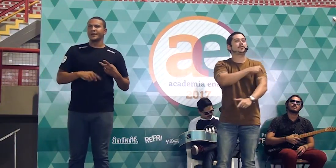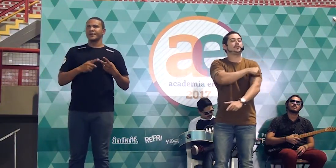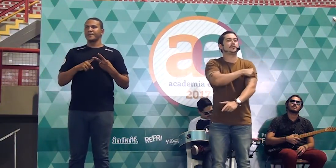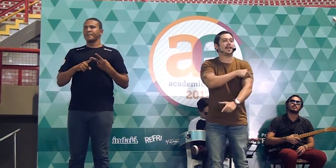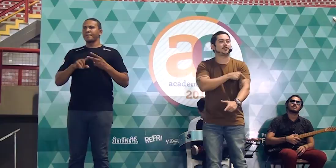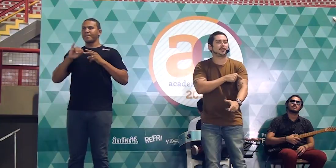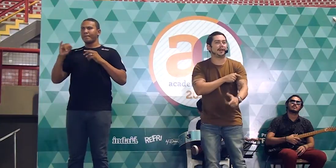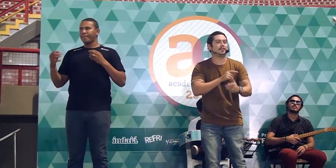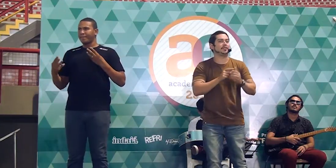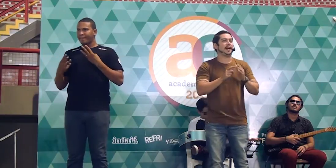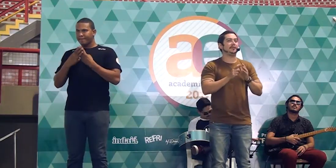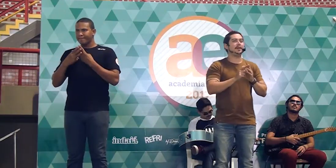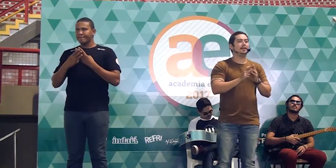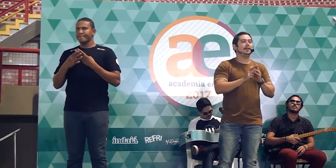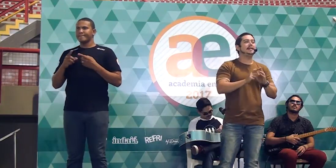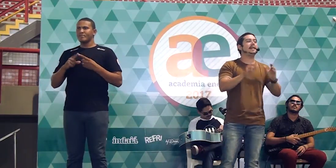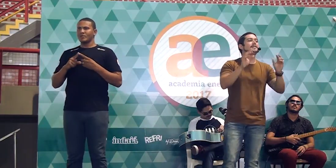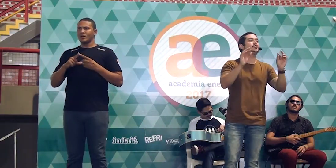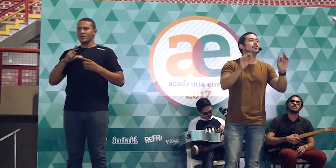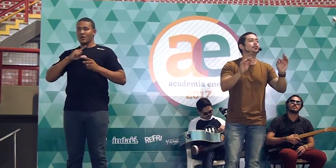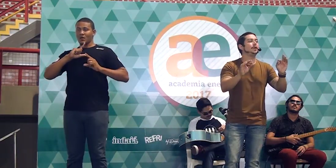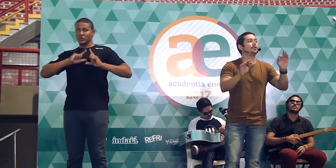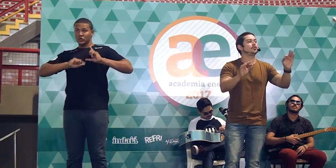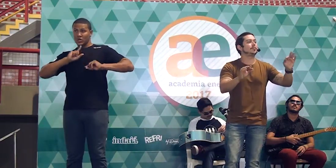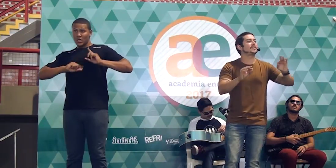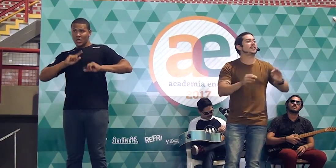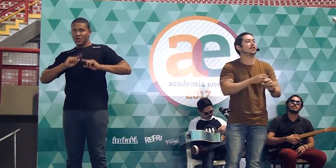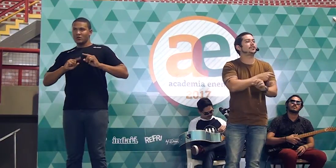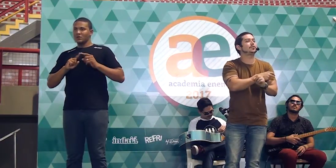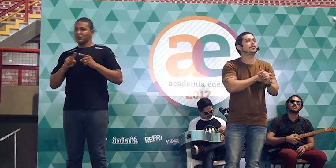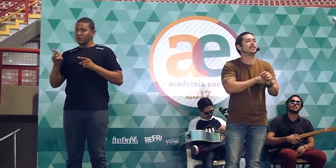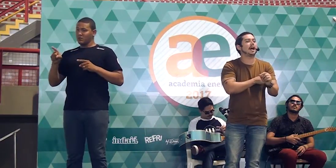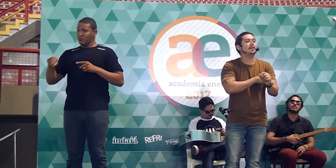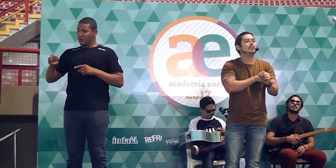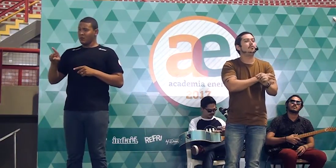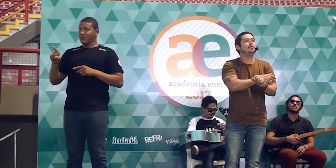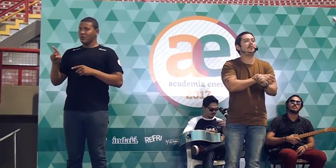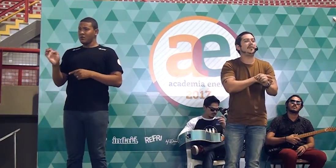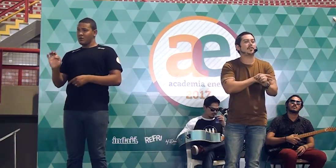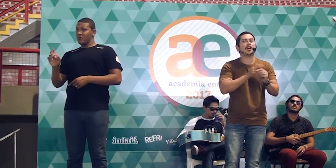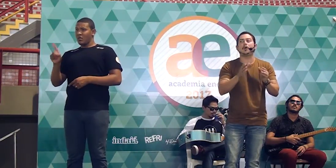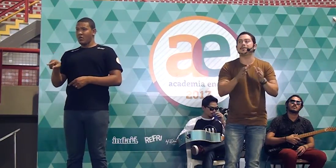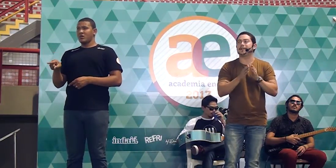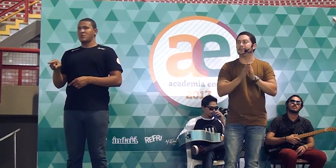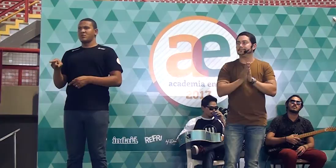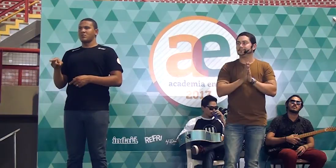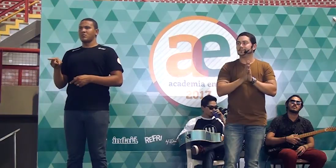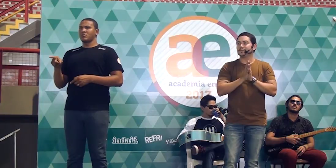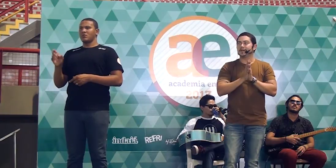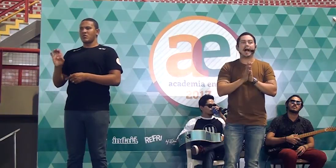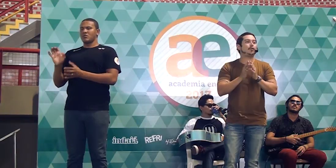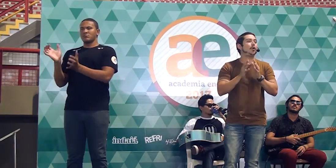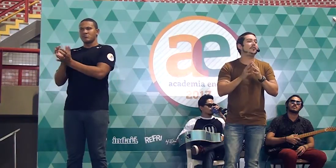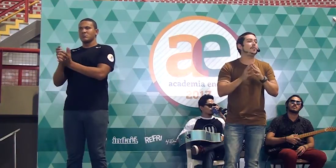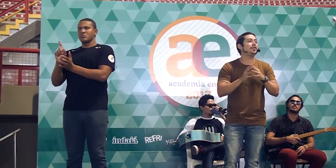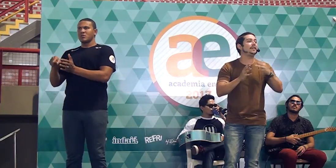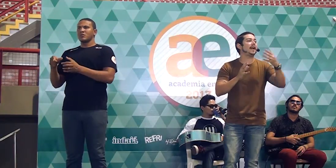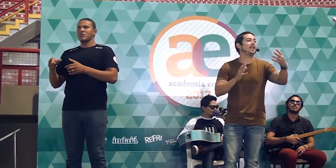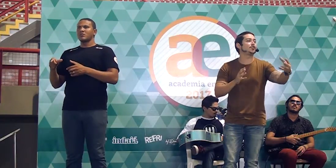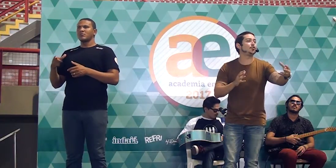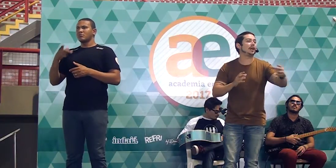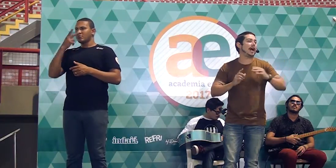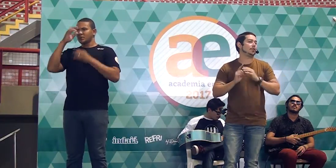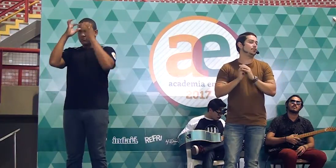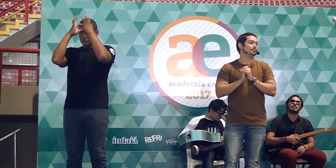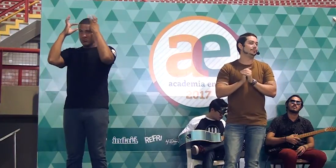os judeus tinham que usar a estrela de Davi, e eles instituíram que os homossexuais tinham que usar uma faixa rosa. A cor feminina